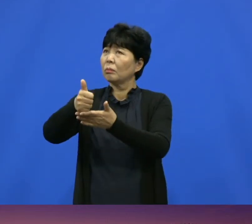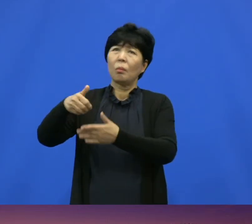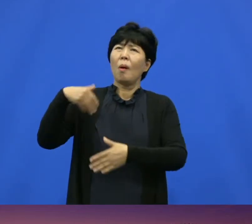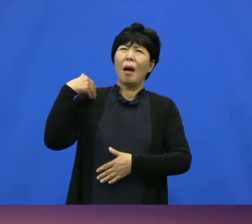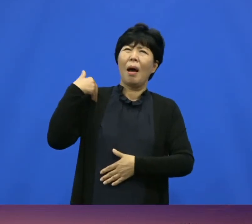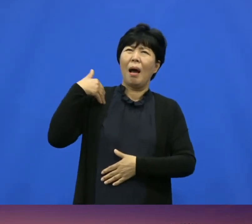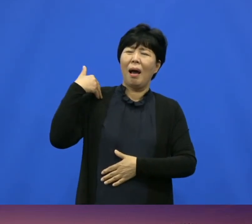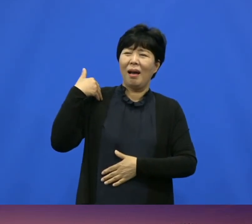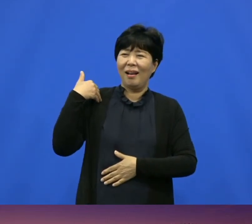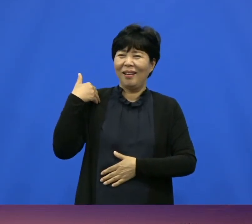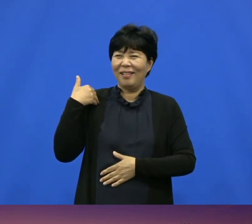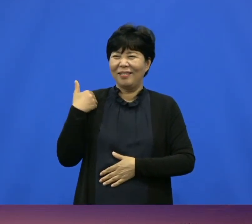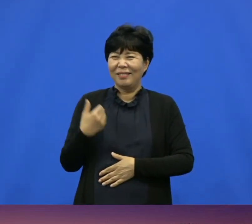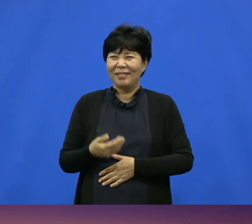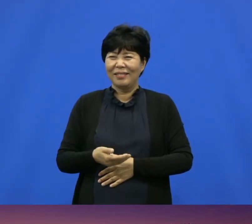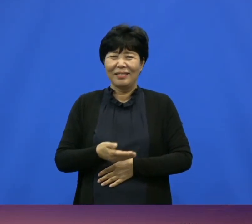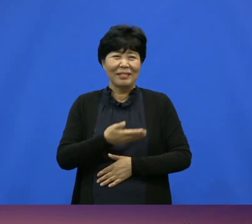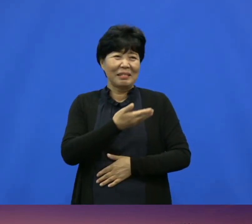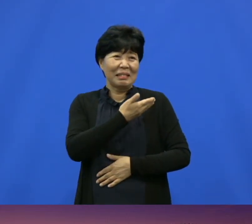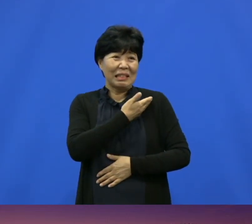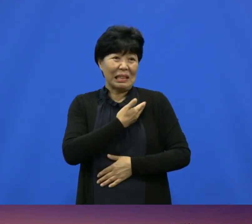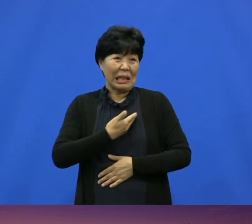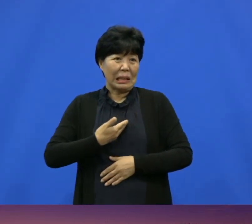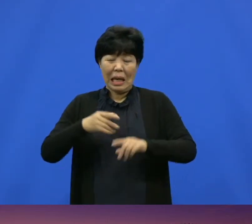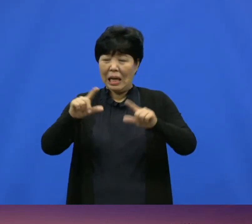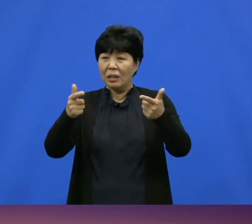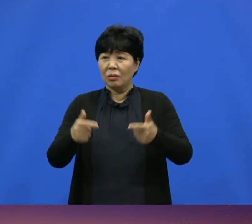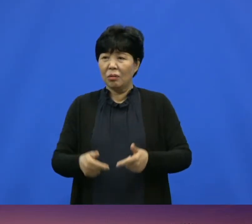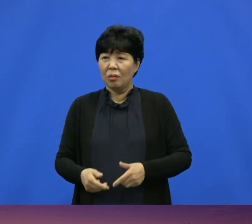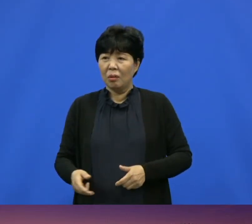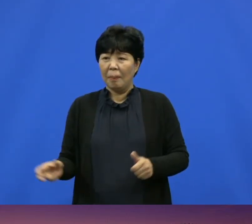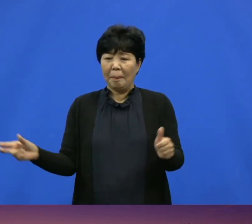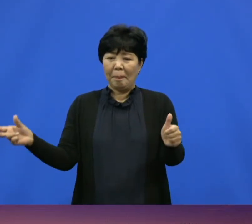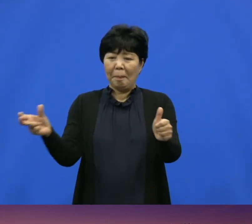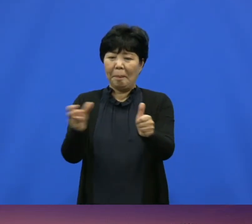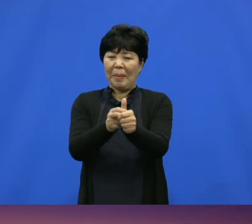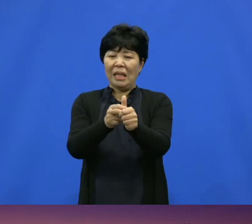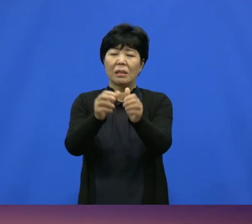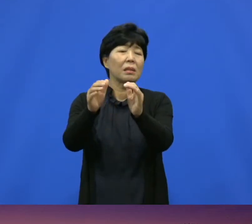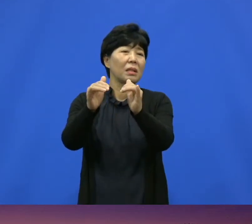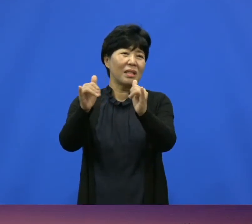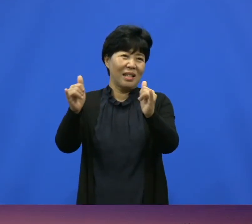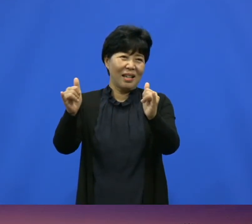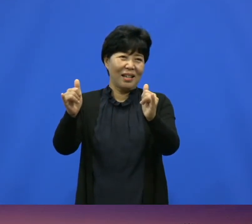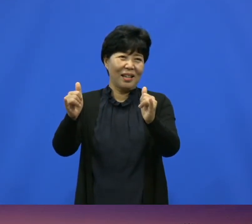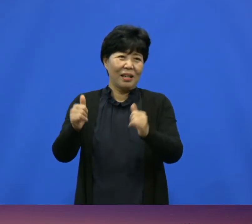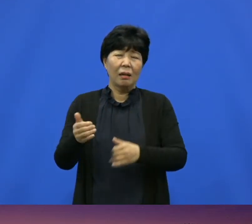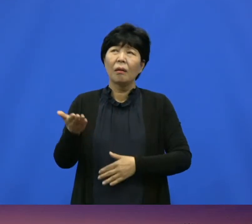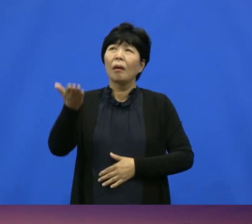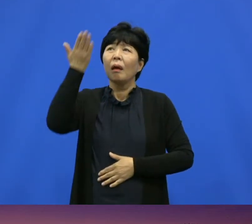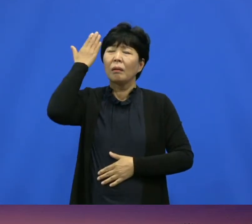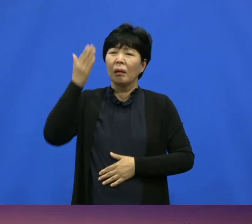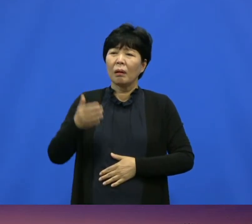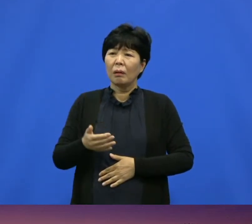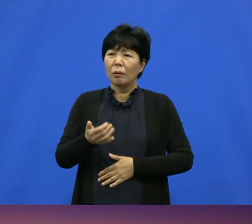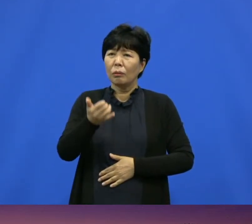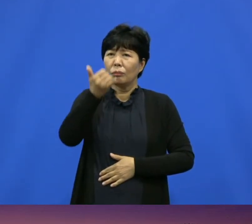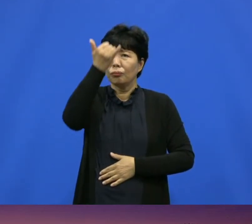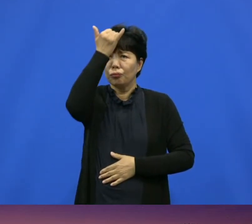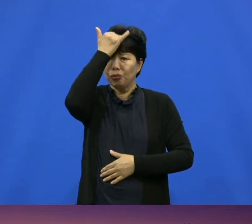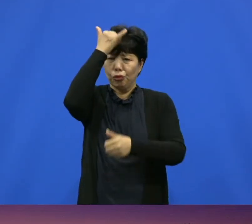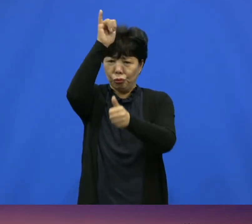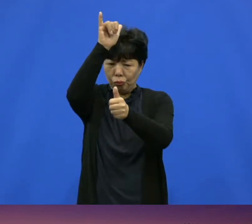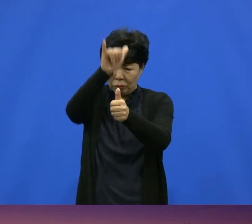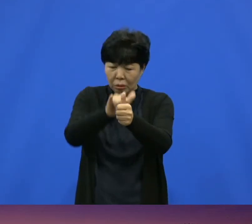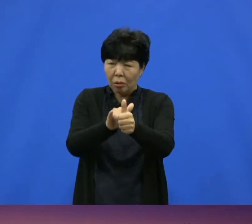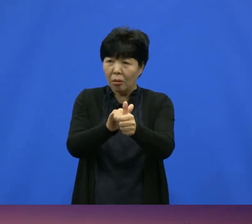그런 제자가 아니에요. 배신자예요. 한때 충성 온데간데 없잖아요.